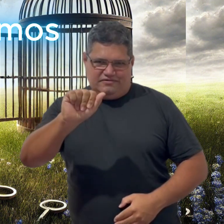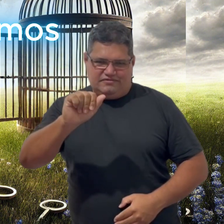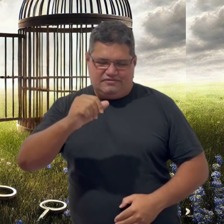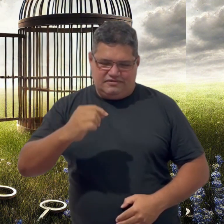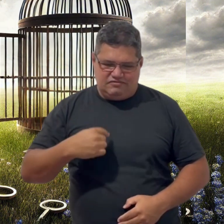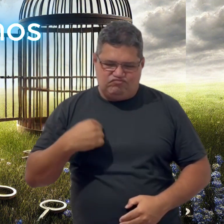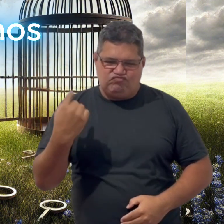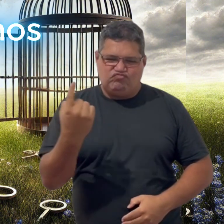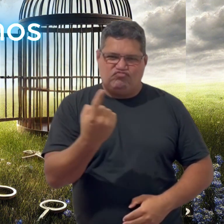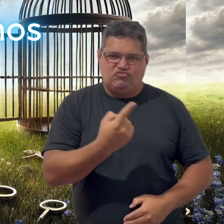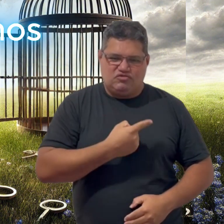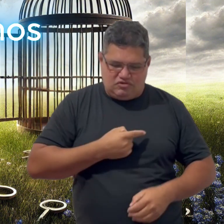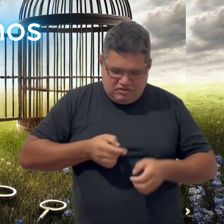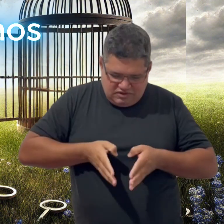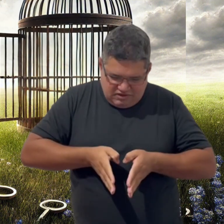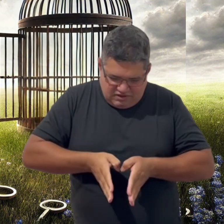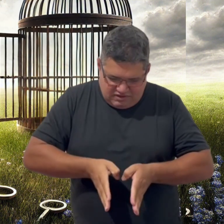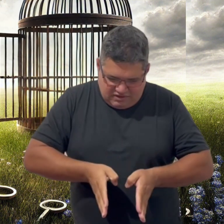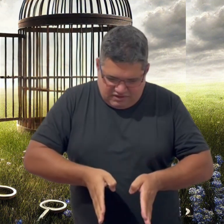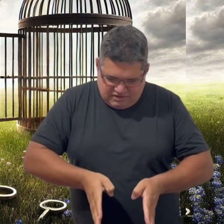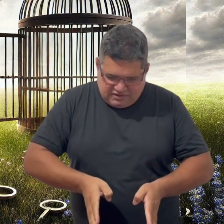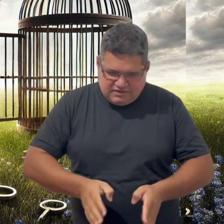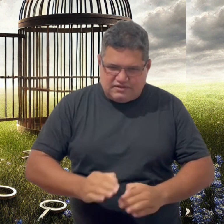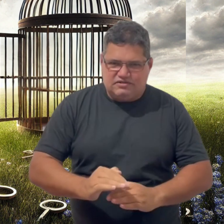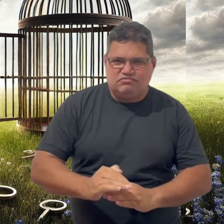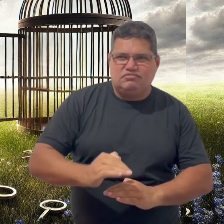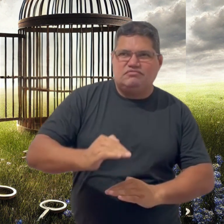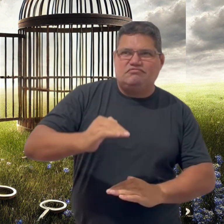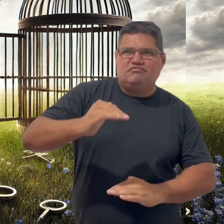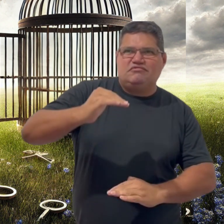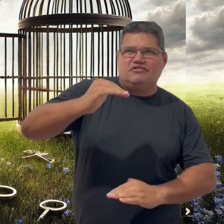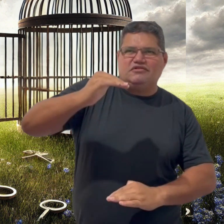envelhecemos e morremos.